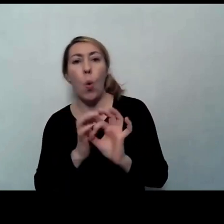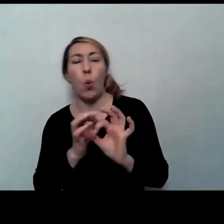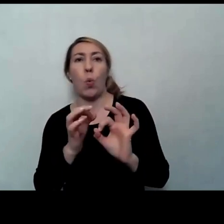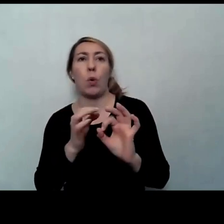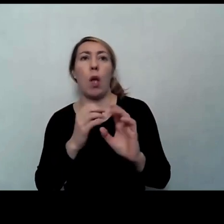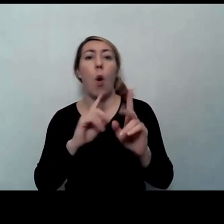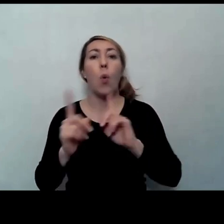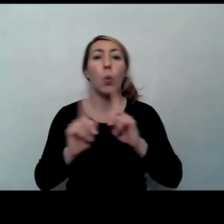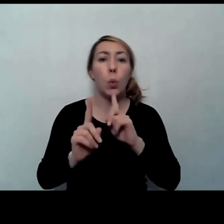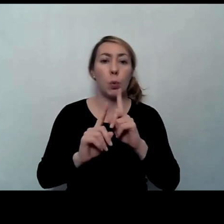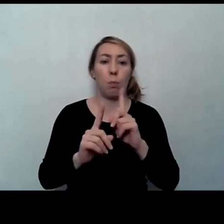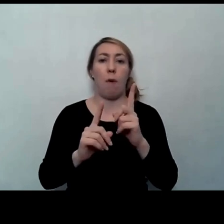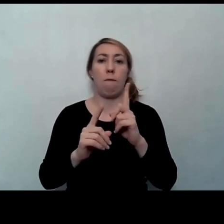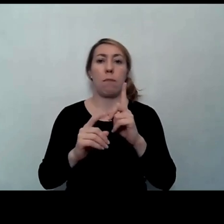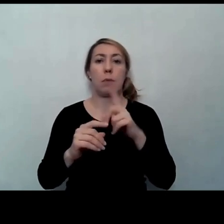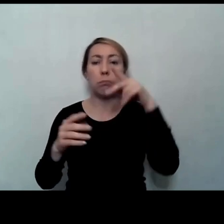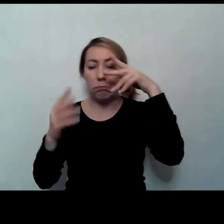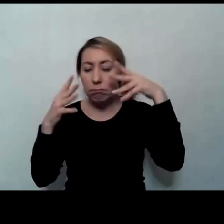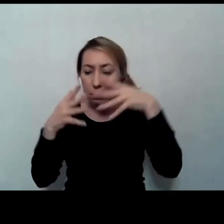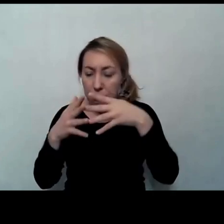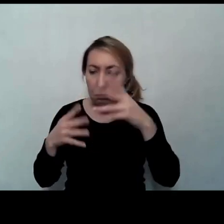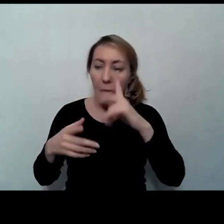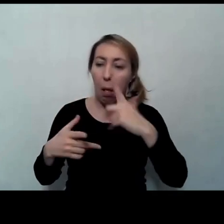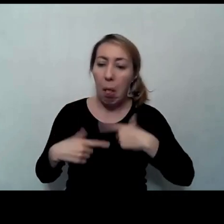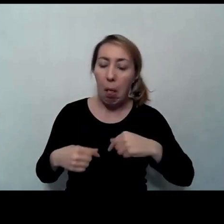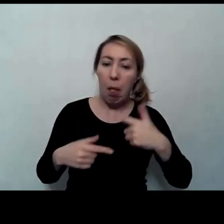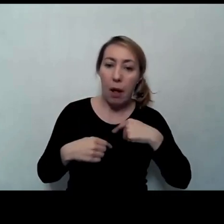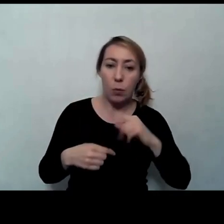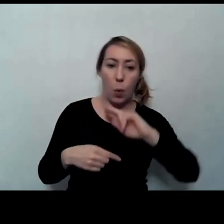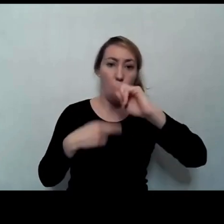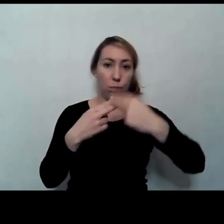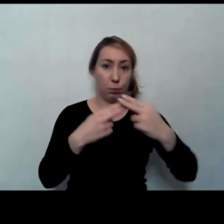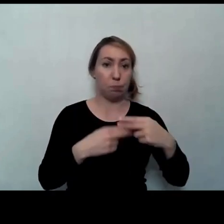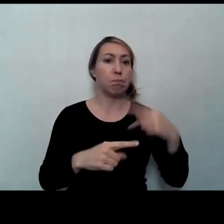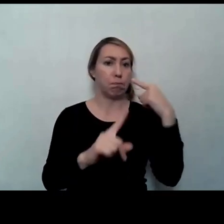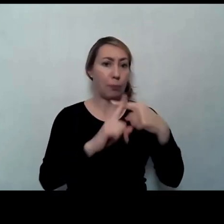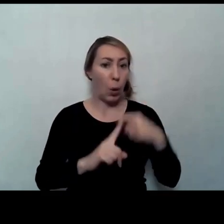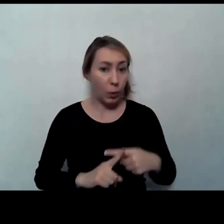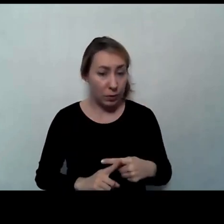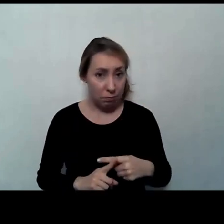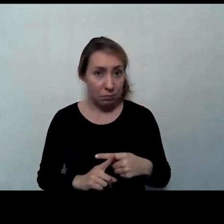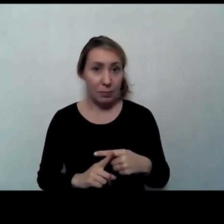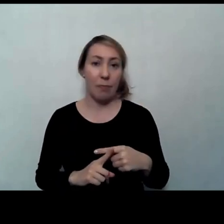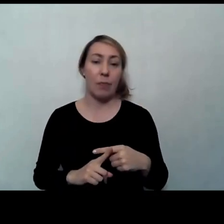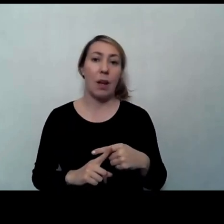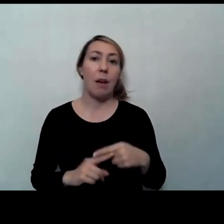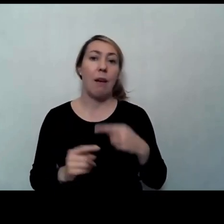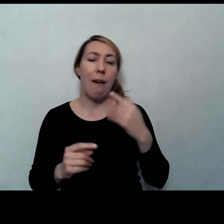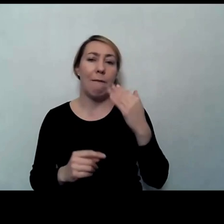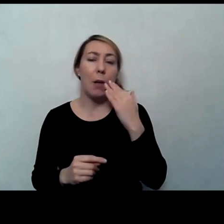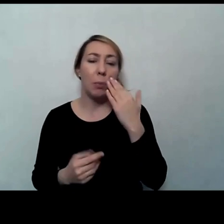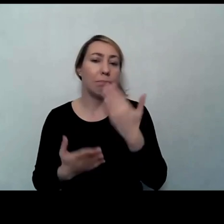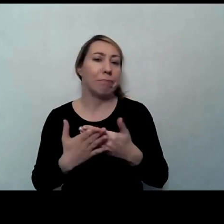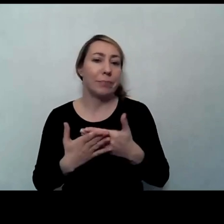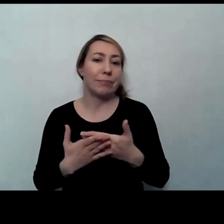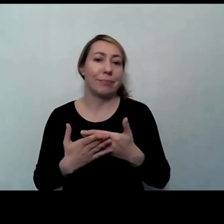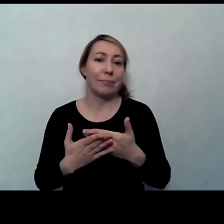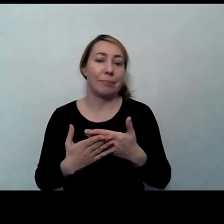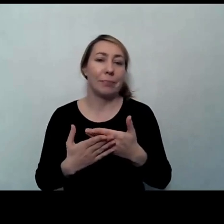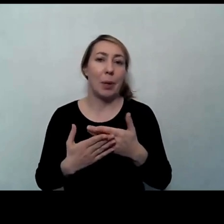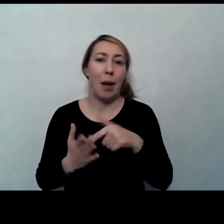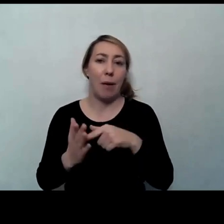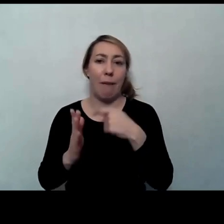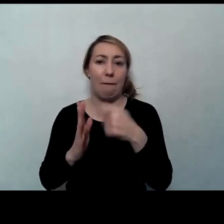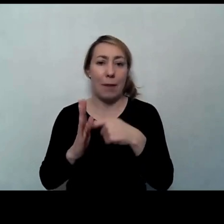zapoznaniu się z narzędziem, ten feedback był pozytywny. Wiadomo, przede wszystkim dlatego, jak też w filmie